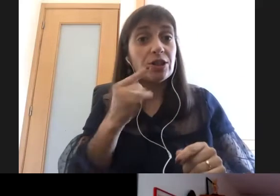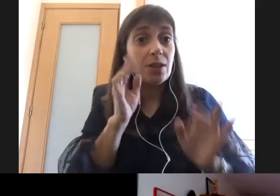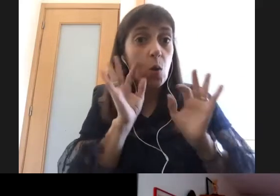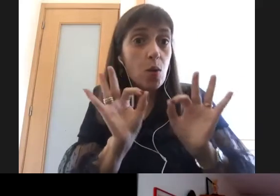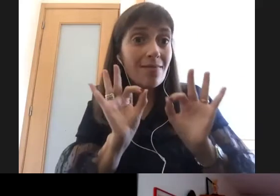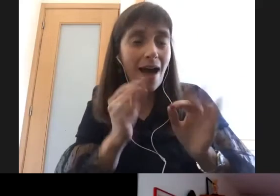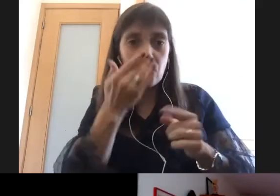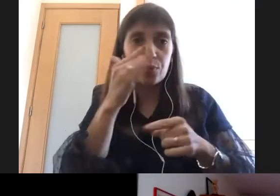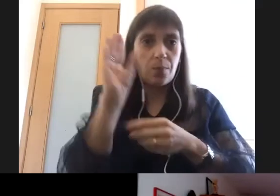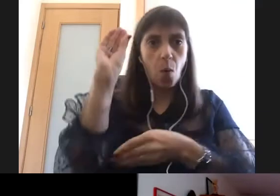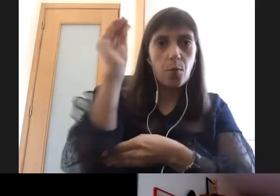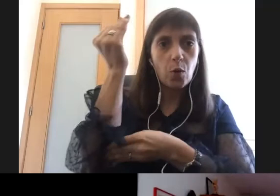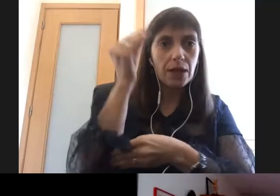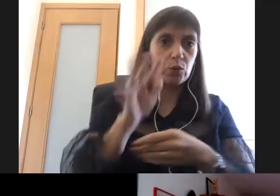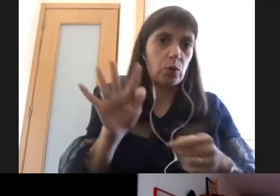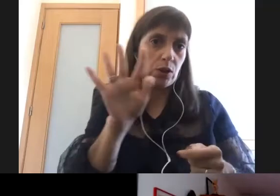monumentos nacionais.